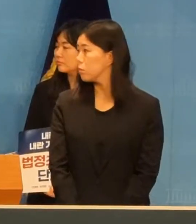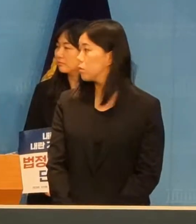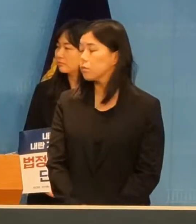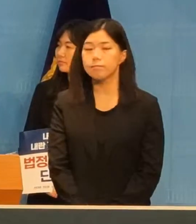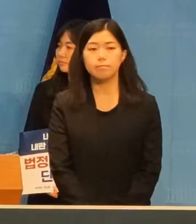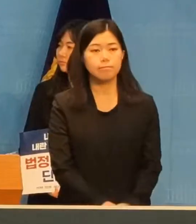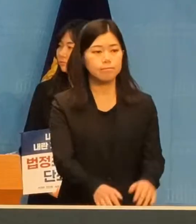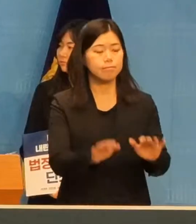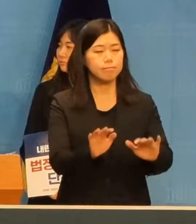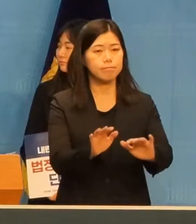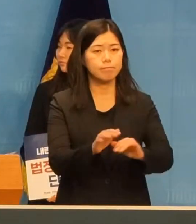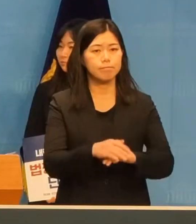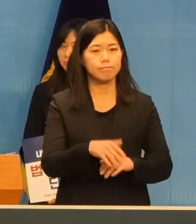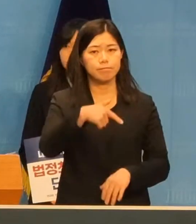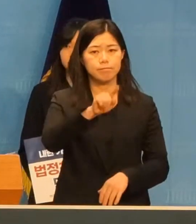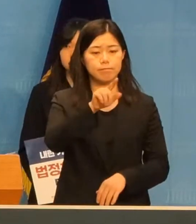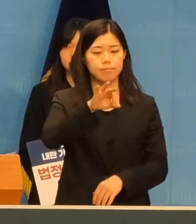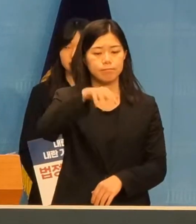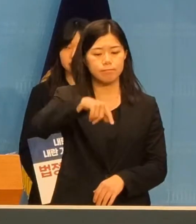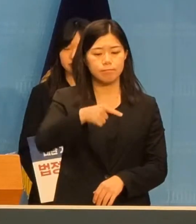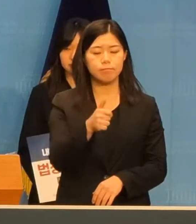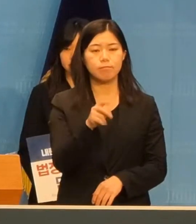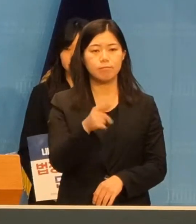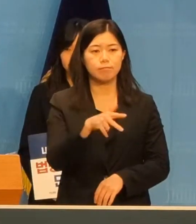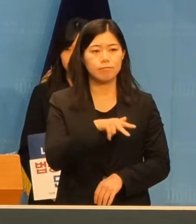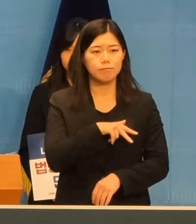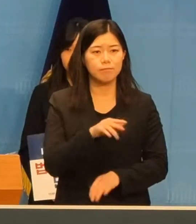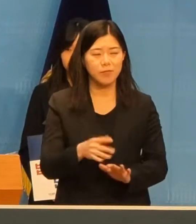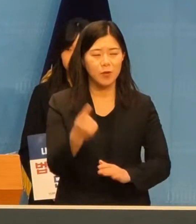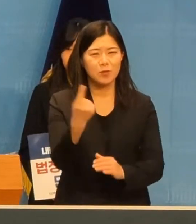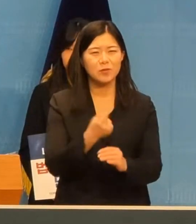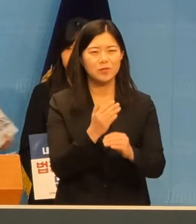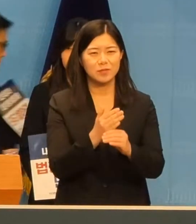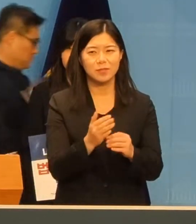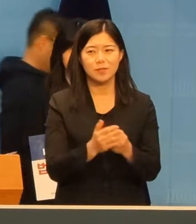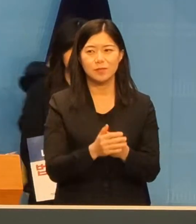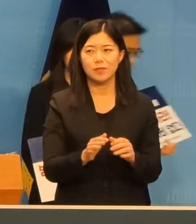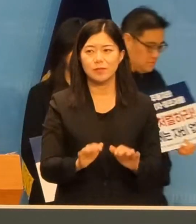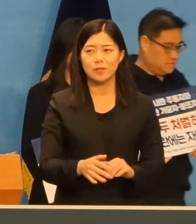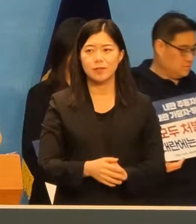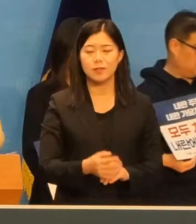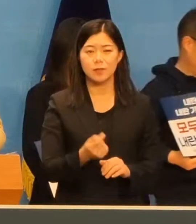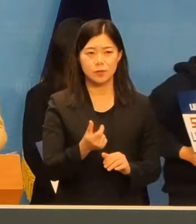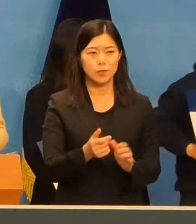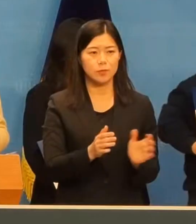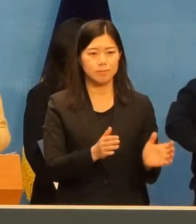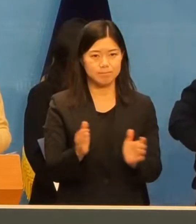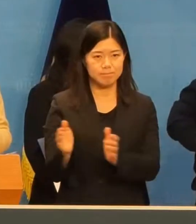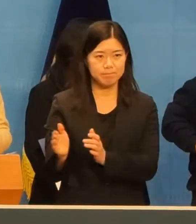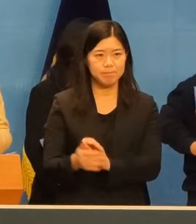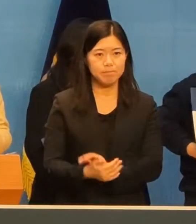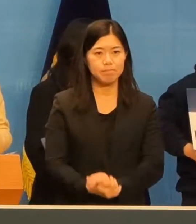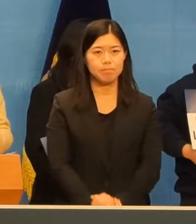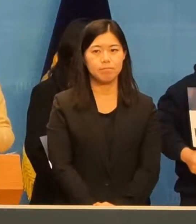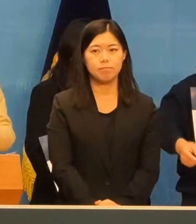오늘 발언 중에 이제 강준현 의원님 오셔야 되는데요. 지금 오고 있습니다. 조금만 좀 기다려 주시면